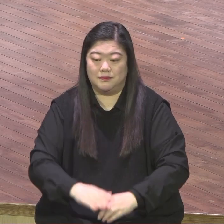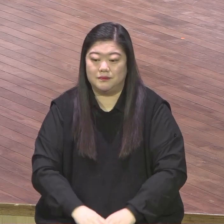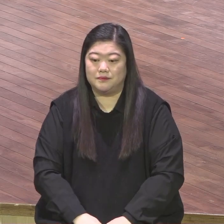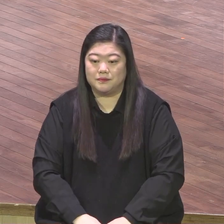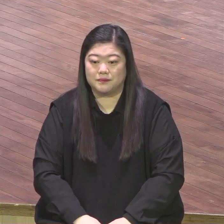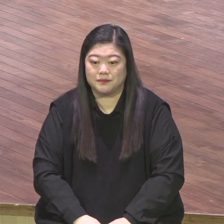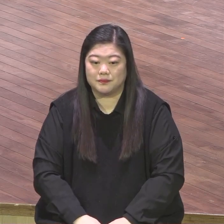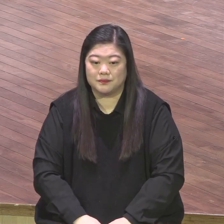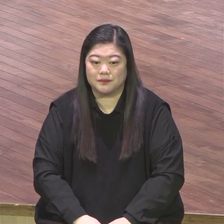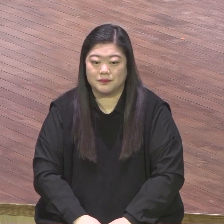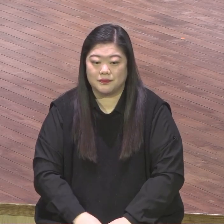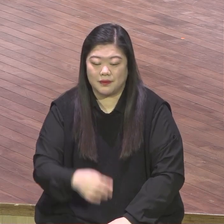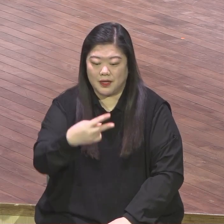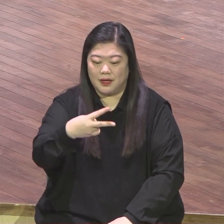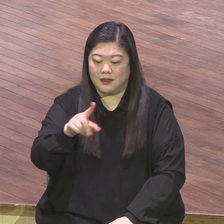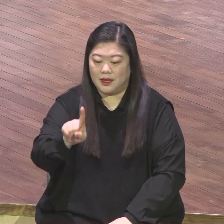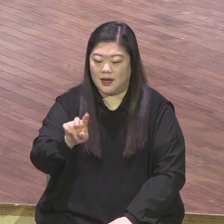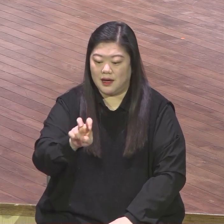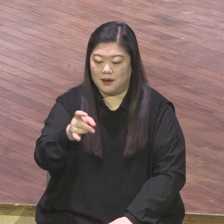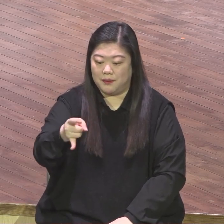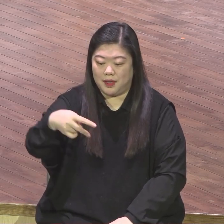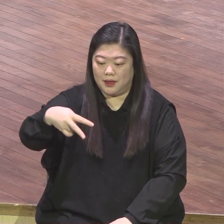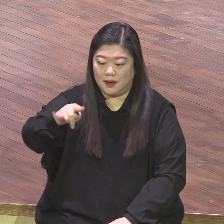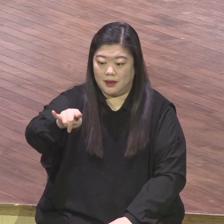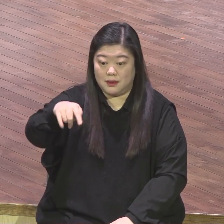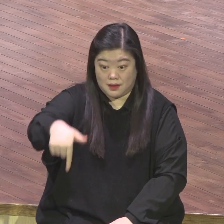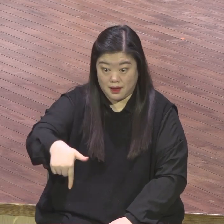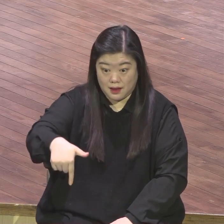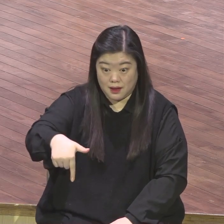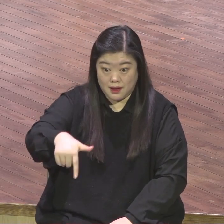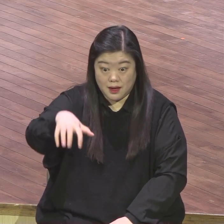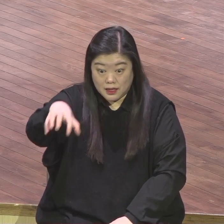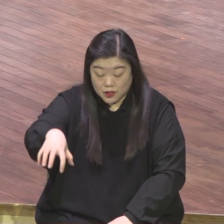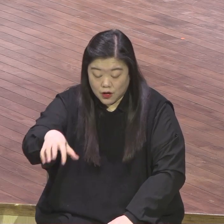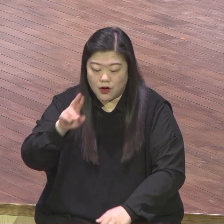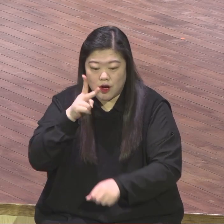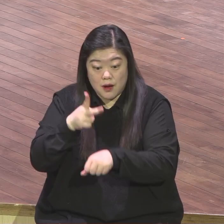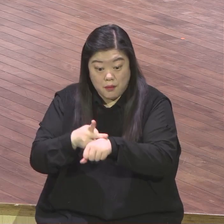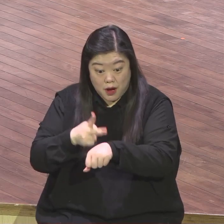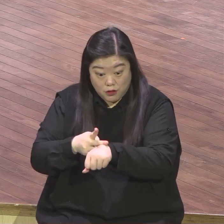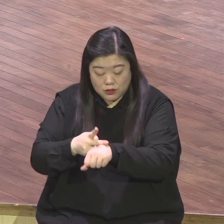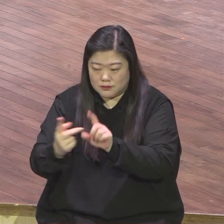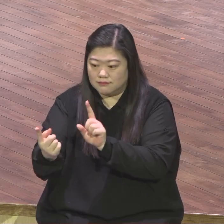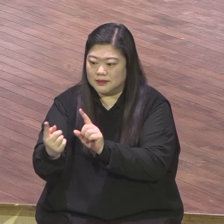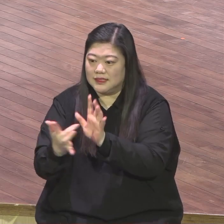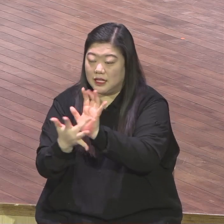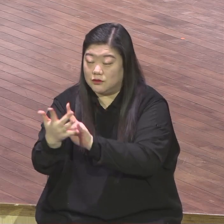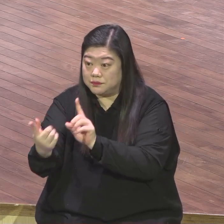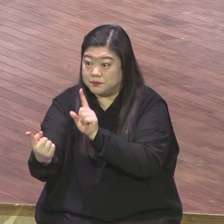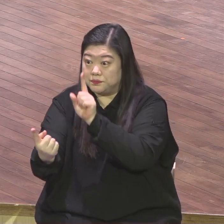뭐요? 다메섹 도상에서 부활하신 예수 그리스도를 만난 것이다.